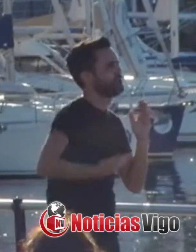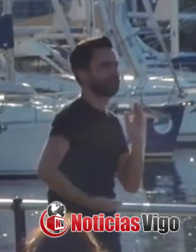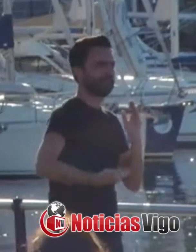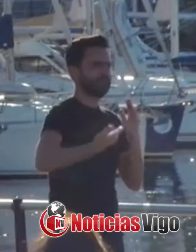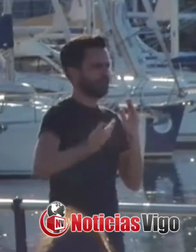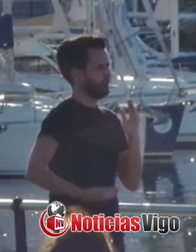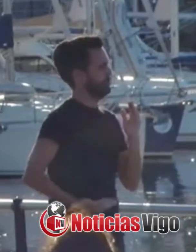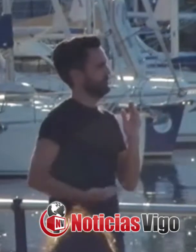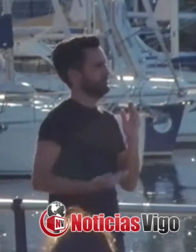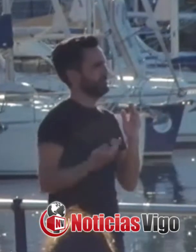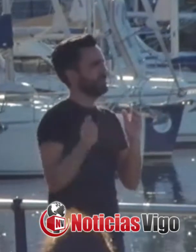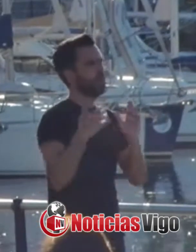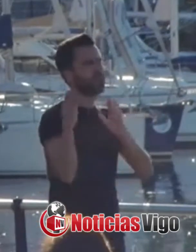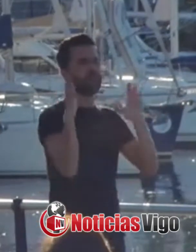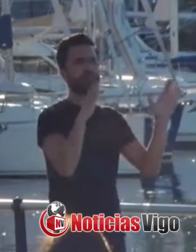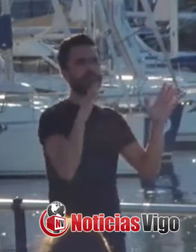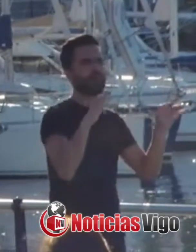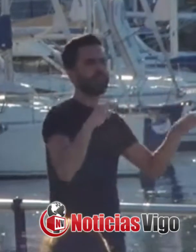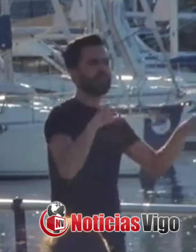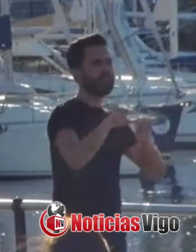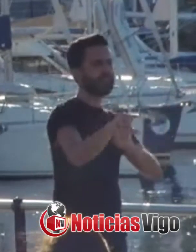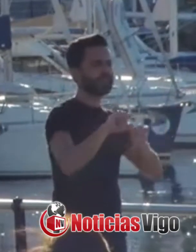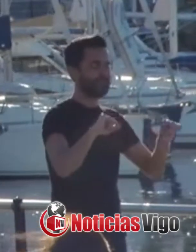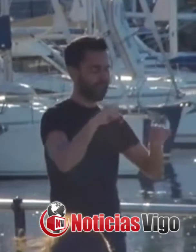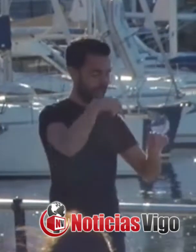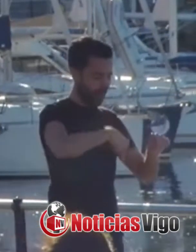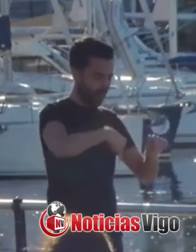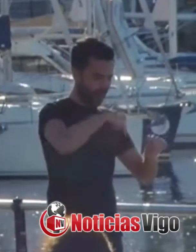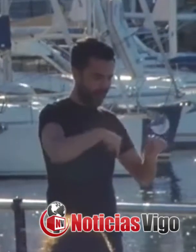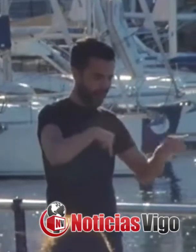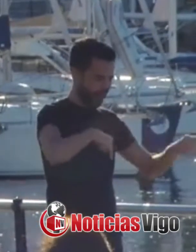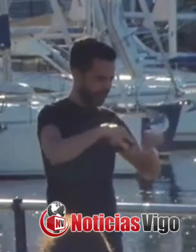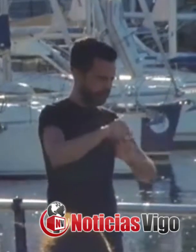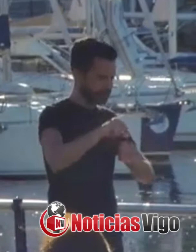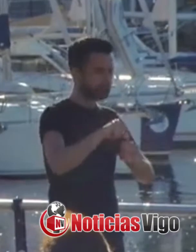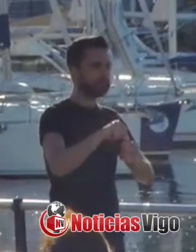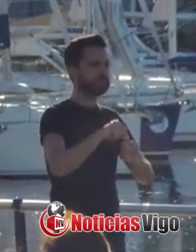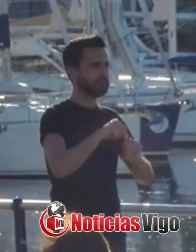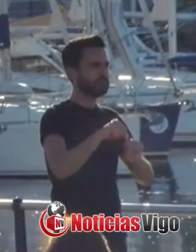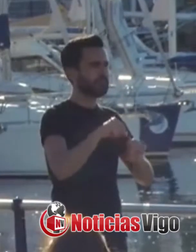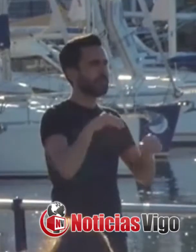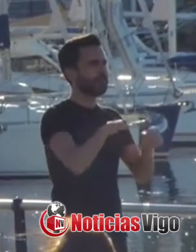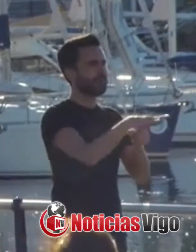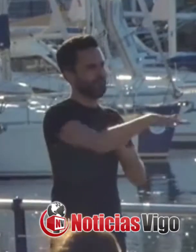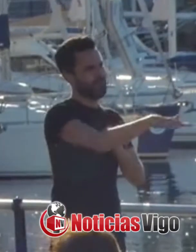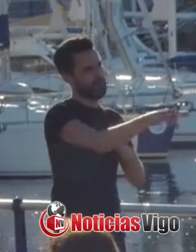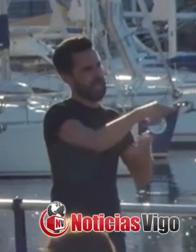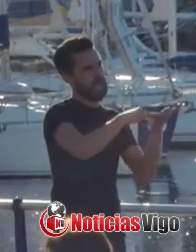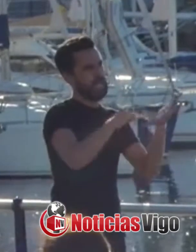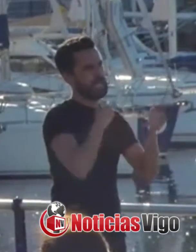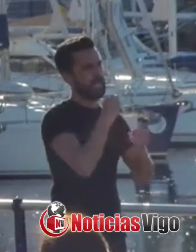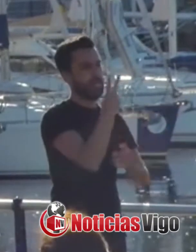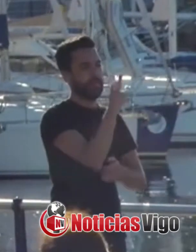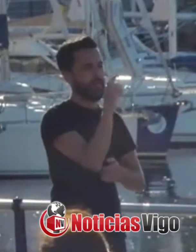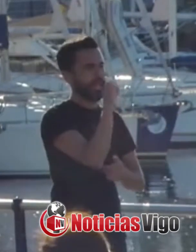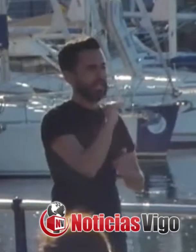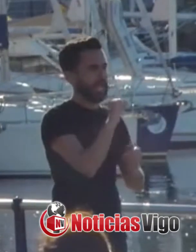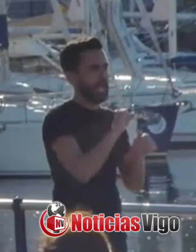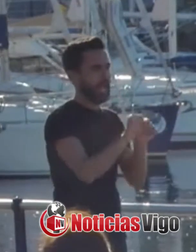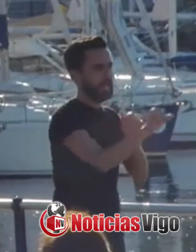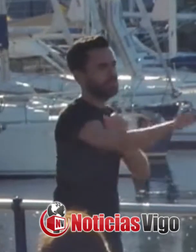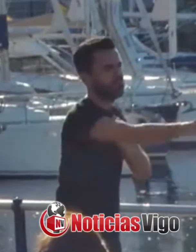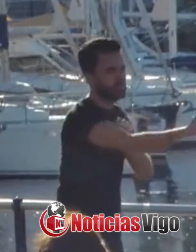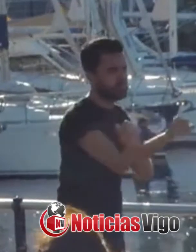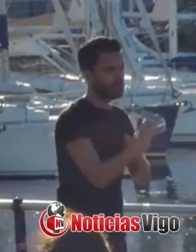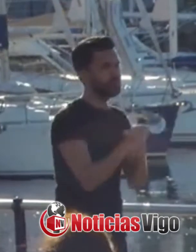momento en que as decisións de hoxe van marcar a Galiza dos próximos 20 anos.